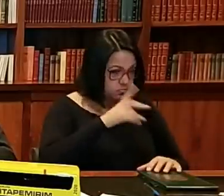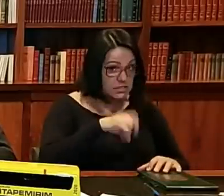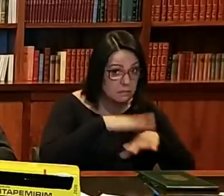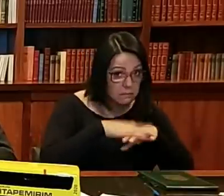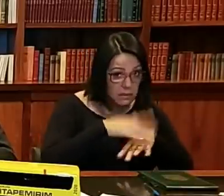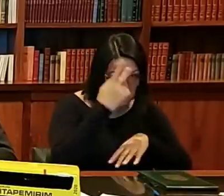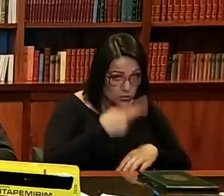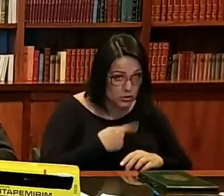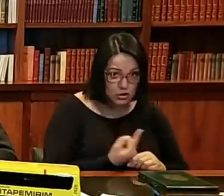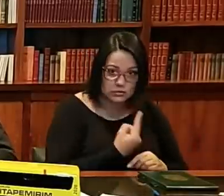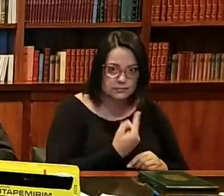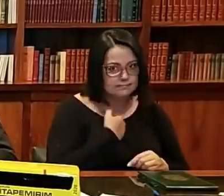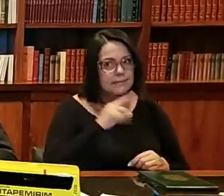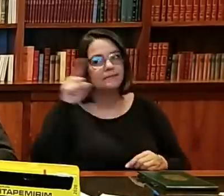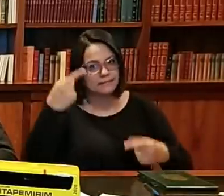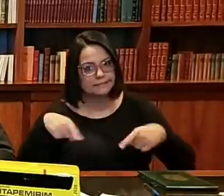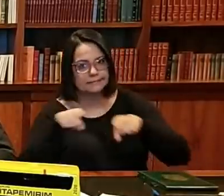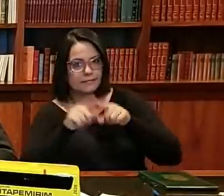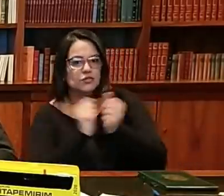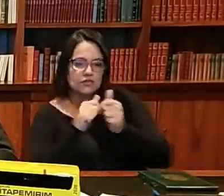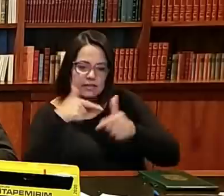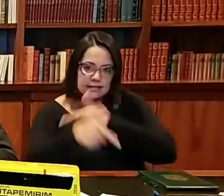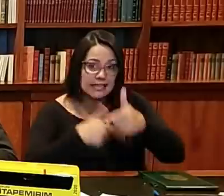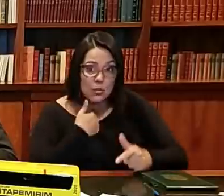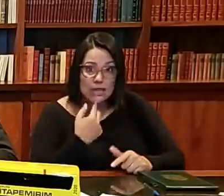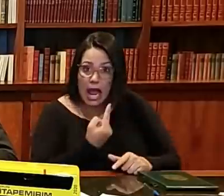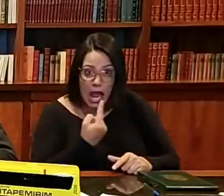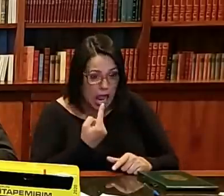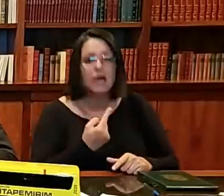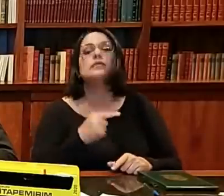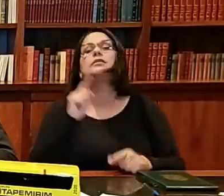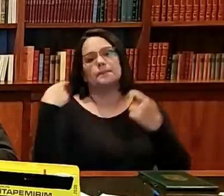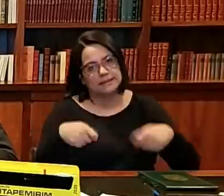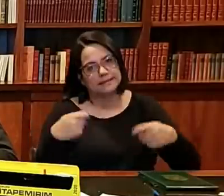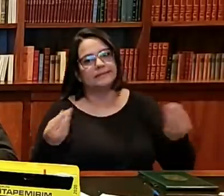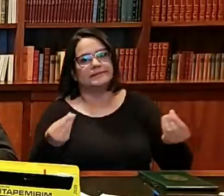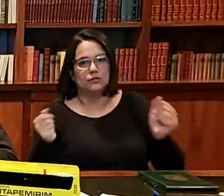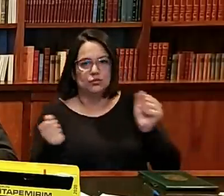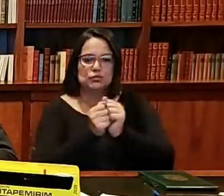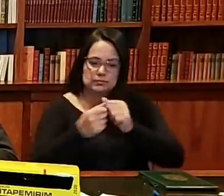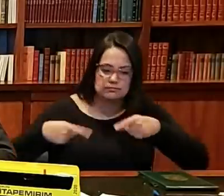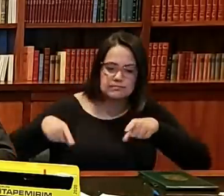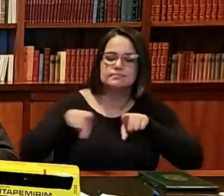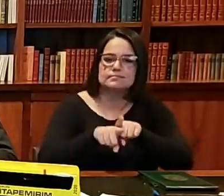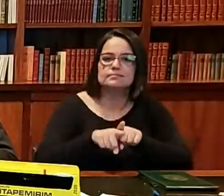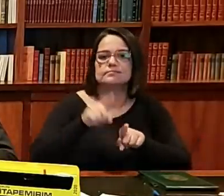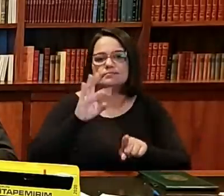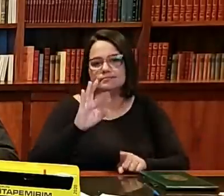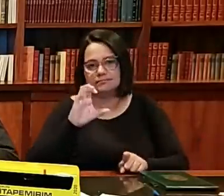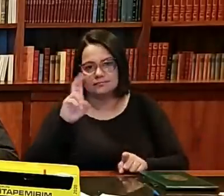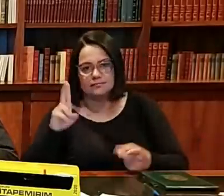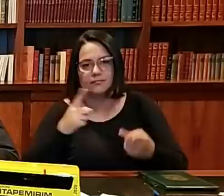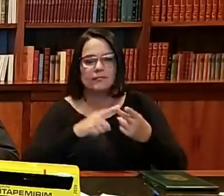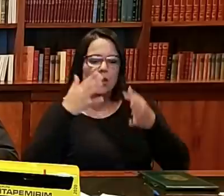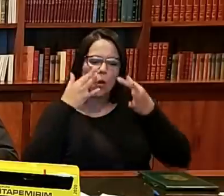que vão trazer investimento, infraestrutura, investimento pesado, e não seriam possíveis se a gente não tivesse essa compreensão, essa parceria,